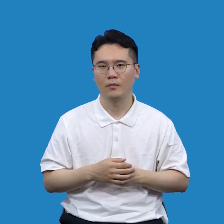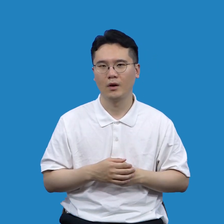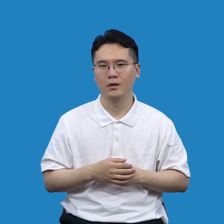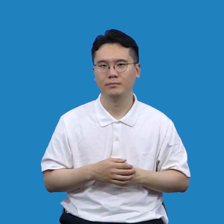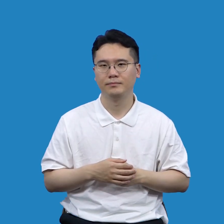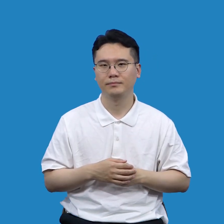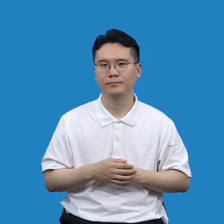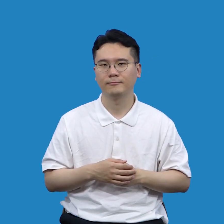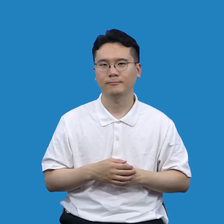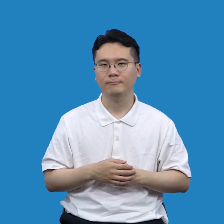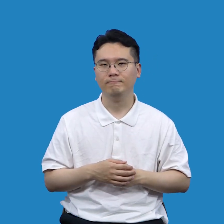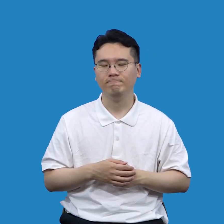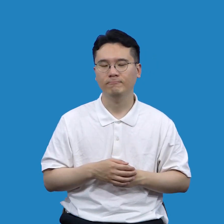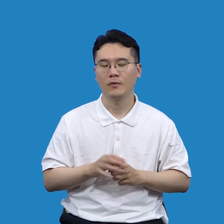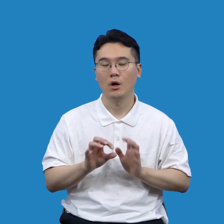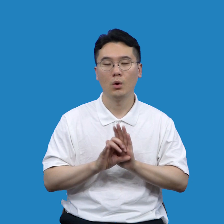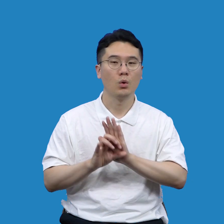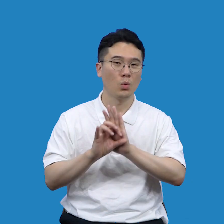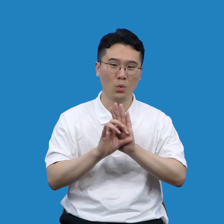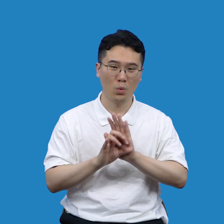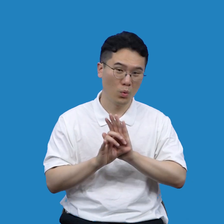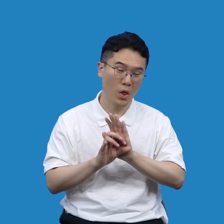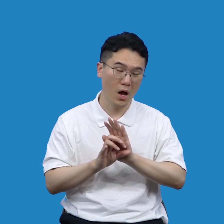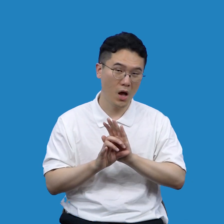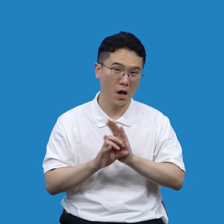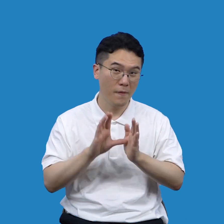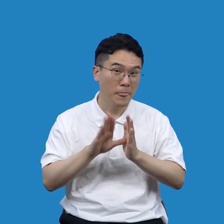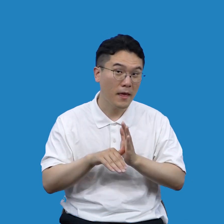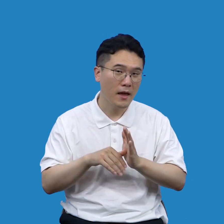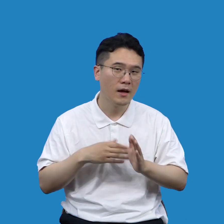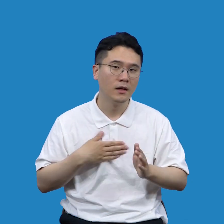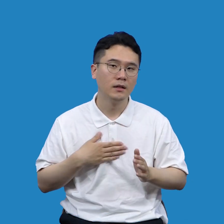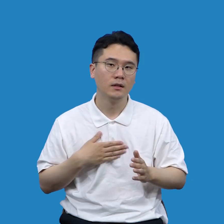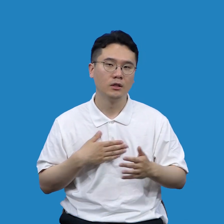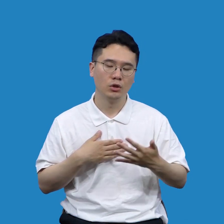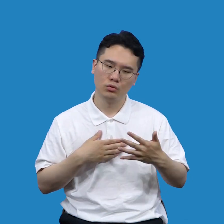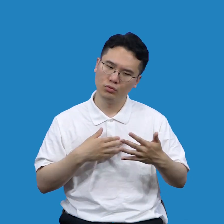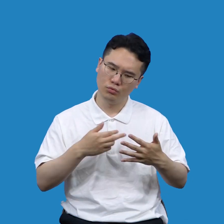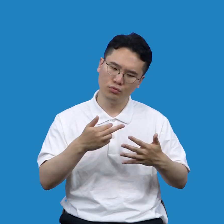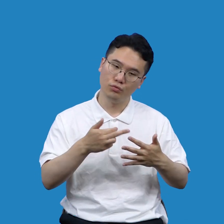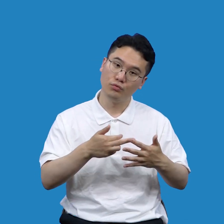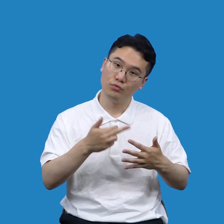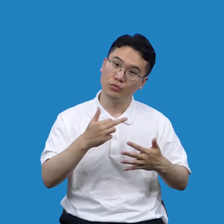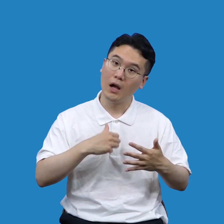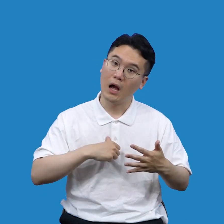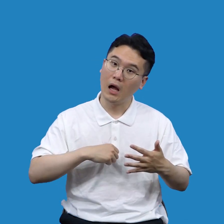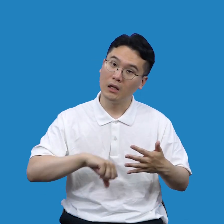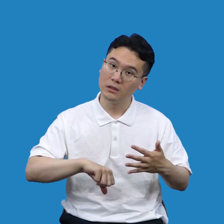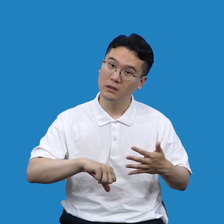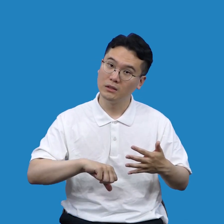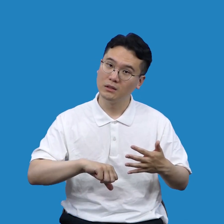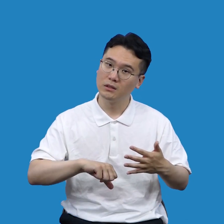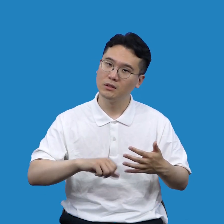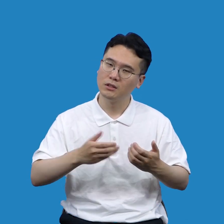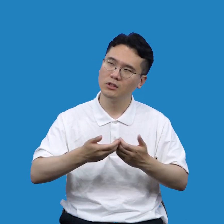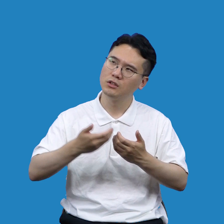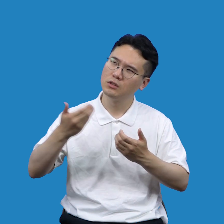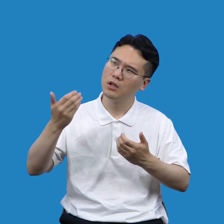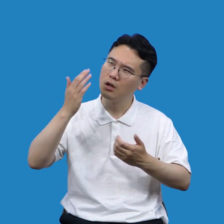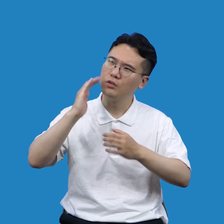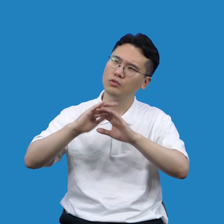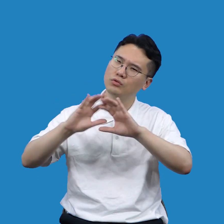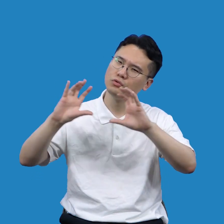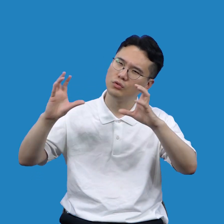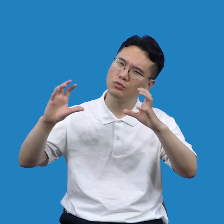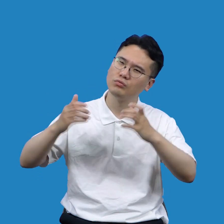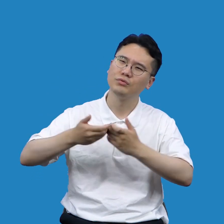제가 이 코로나 계절에 저의 둘째 아들을 천국에 보냈습니다마는 돌이켜